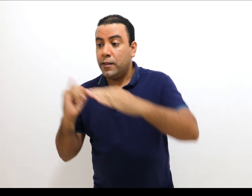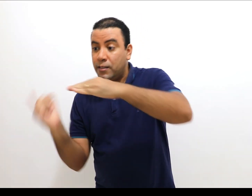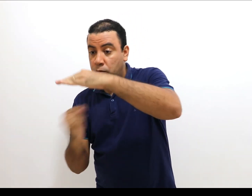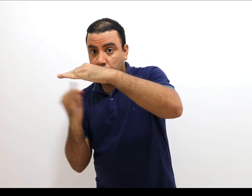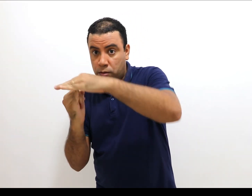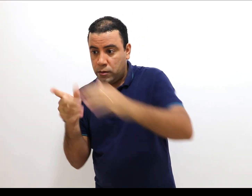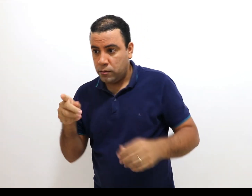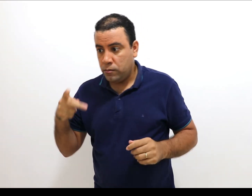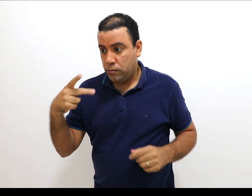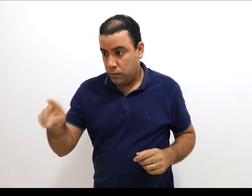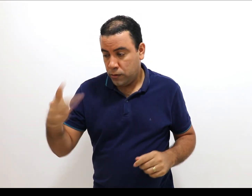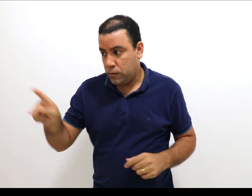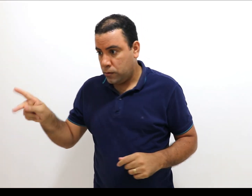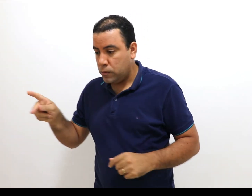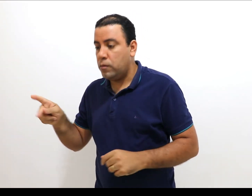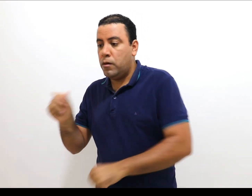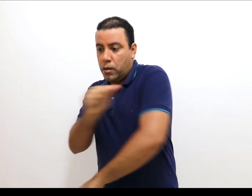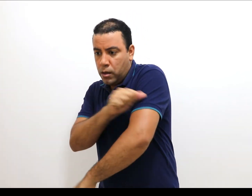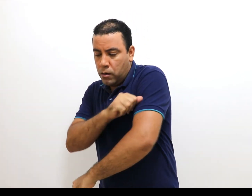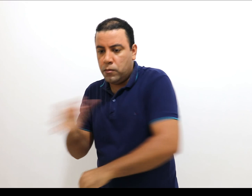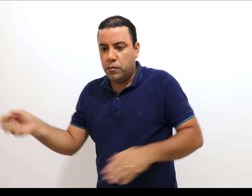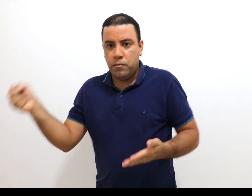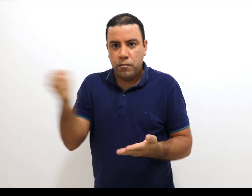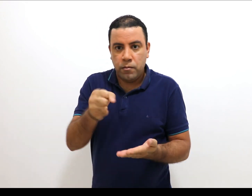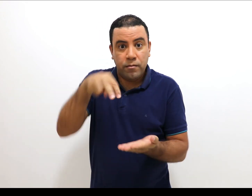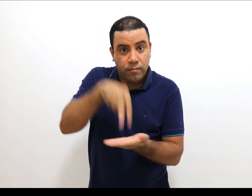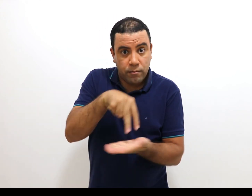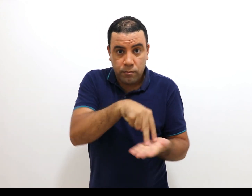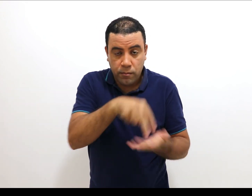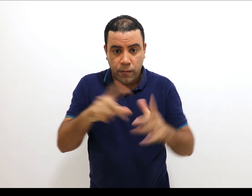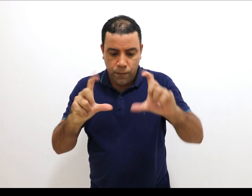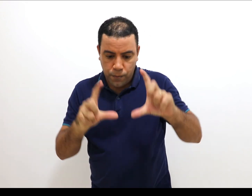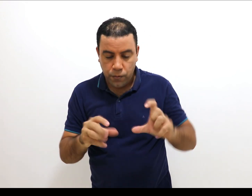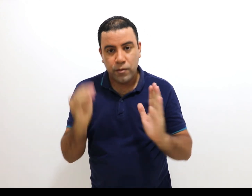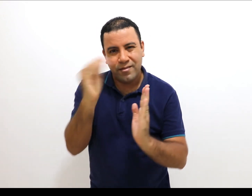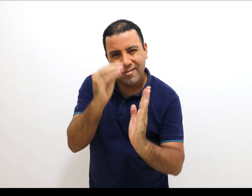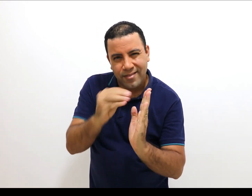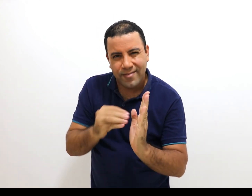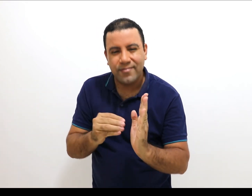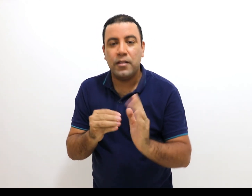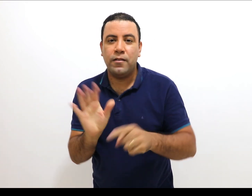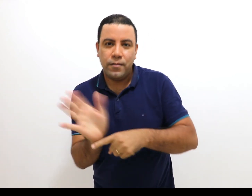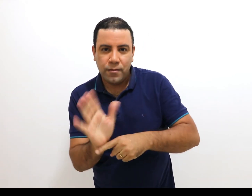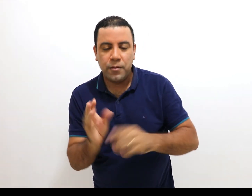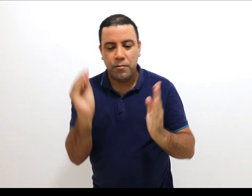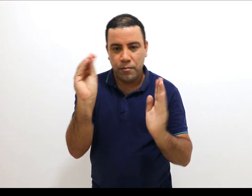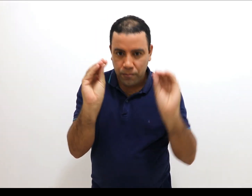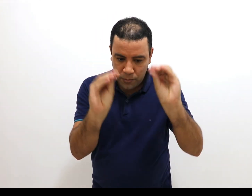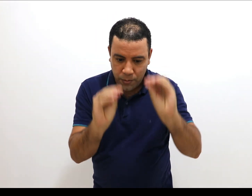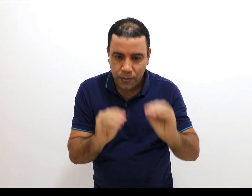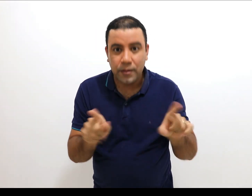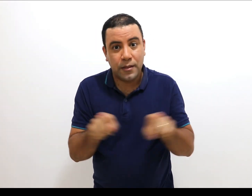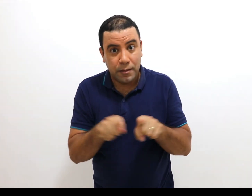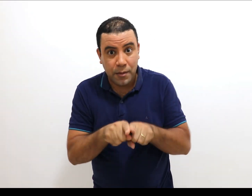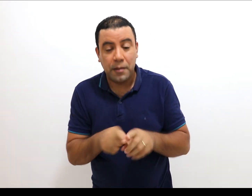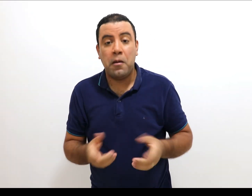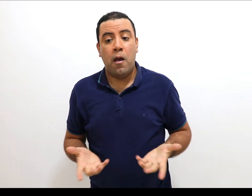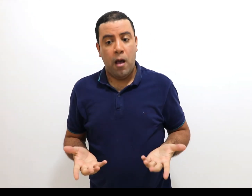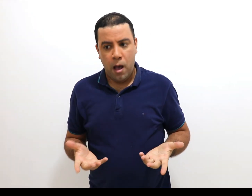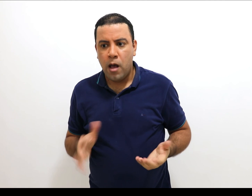é sem dúvida um avanço que oportuniza mais compreensão e estimula a comunicação em Libras de forma